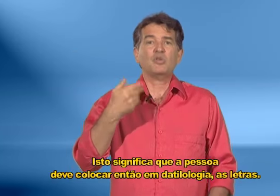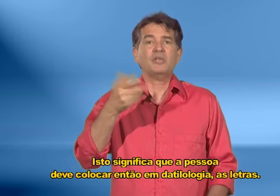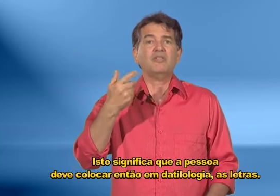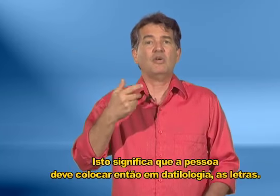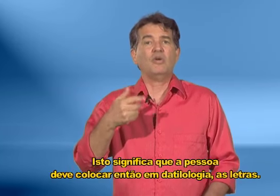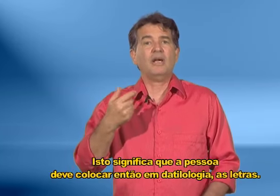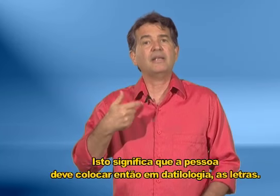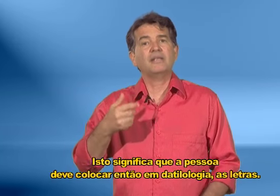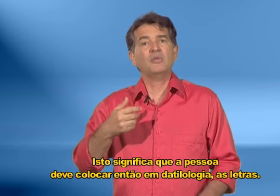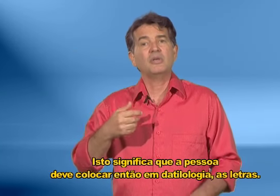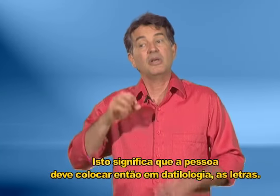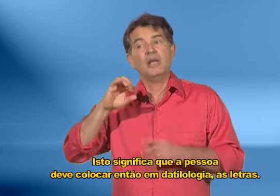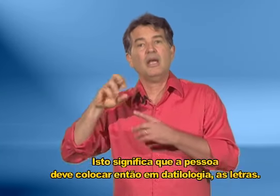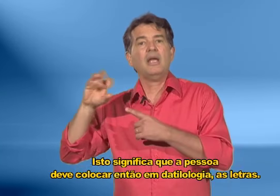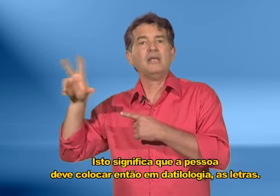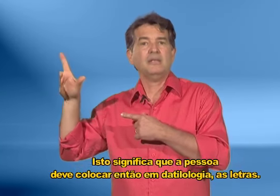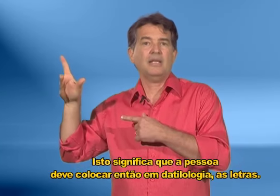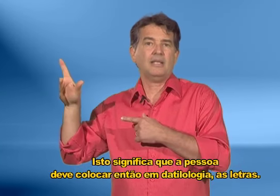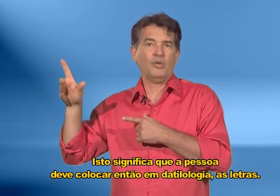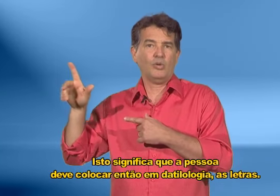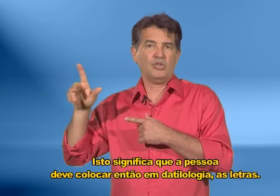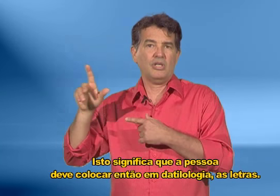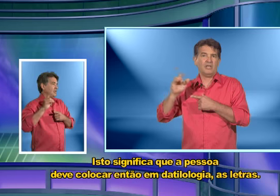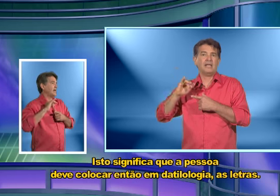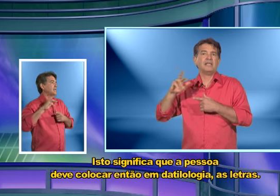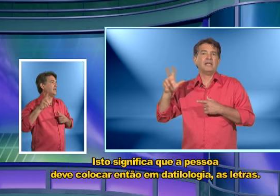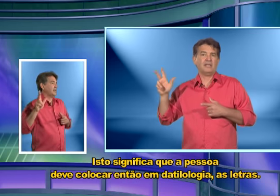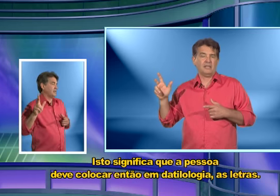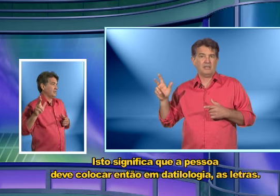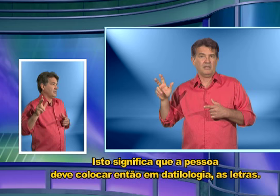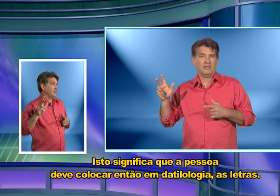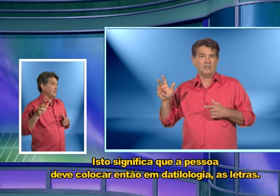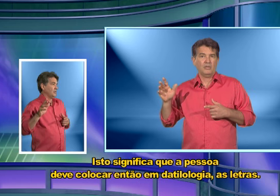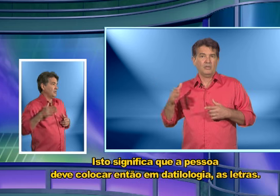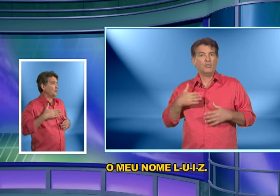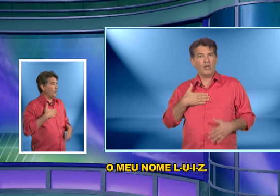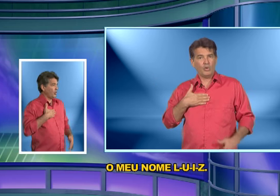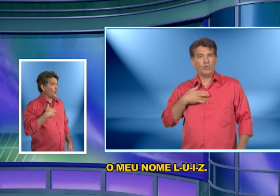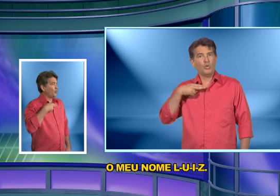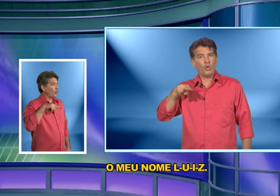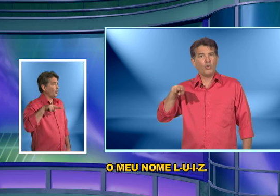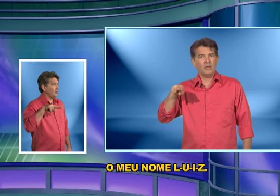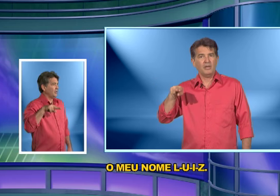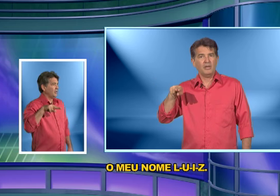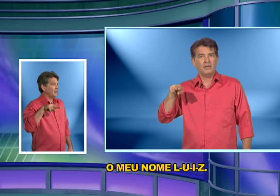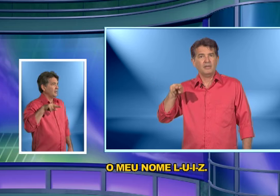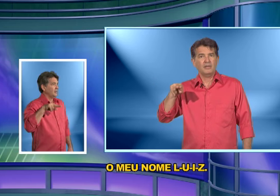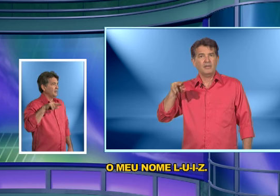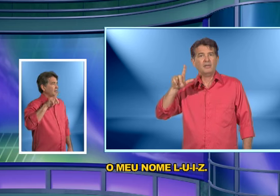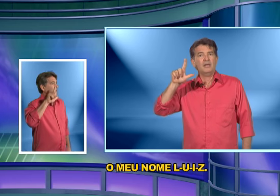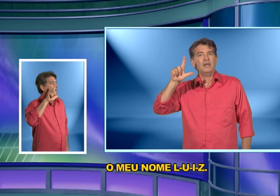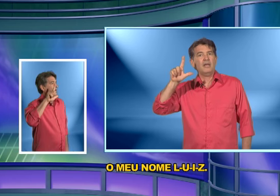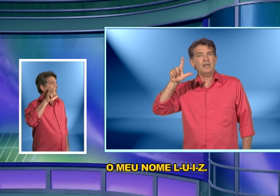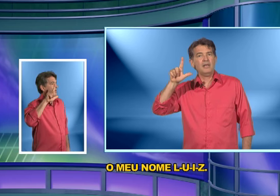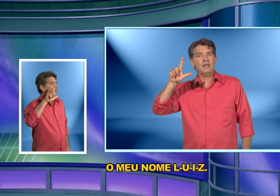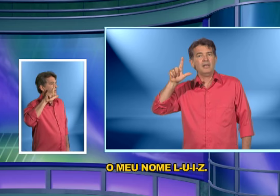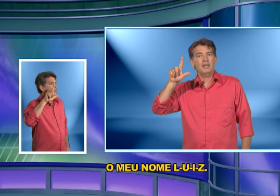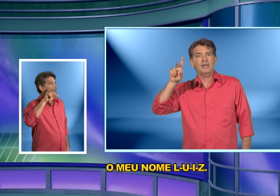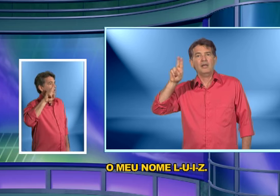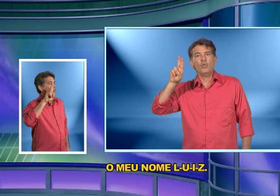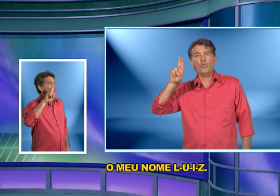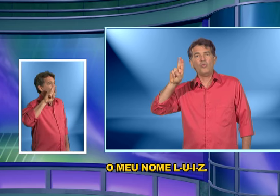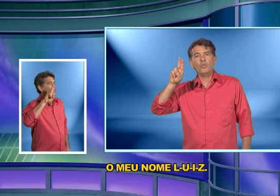que a pessoa deve colocar, então, em datilologia, as letras. O meu nome,